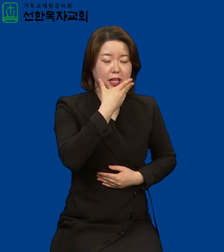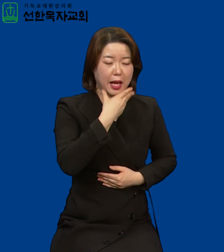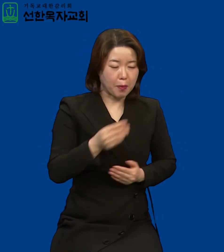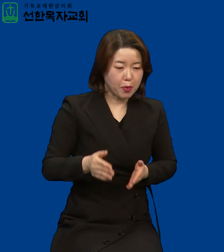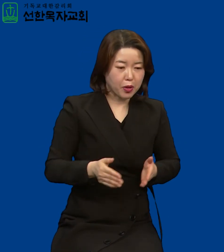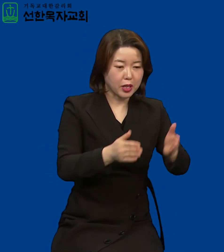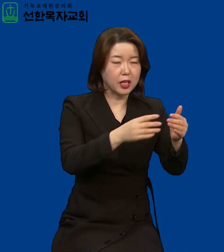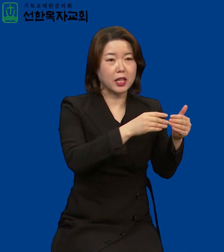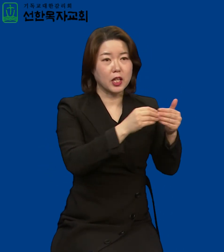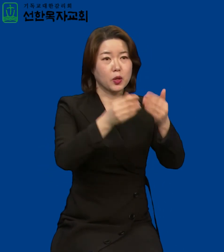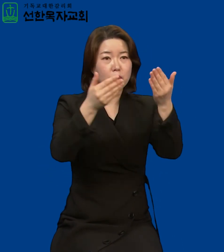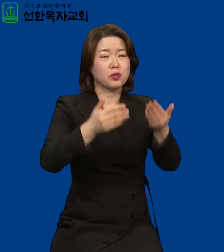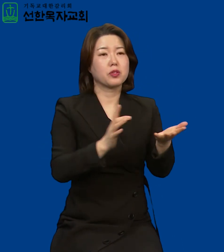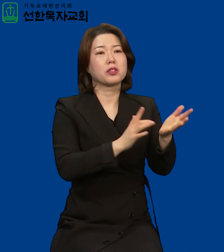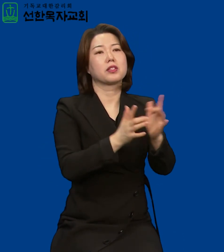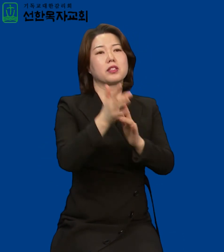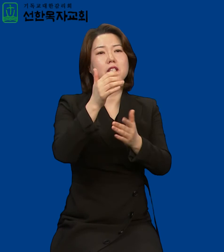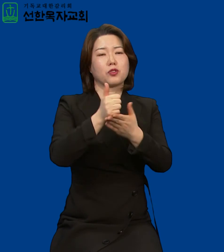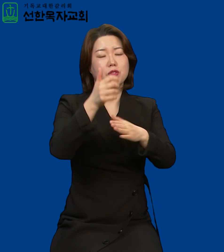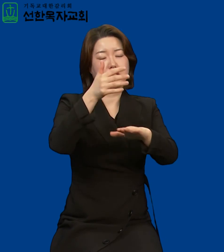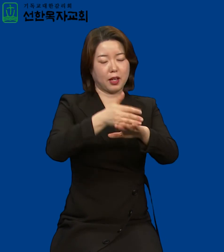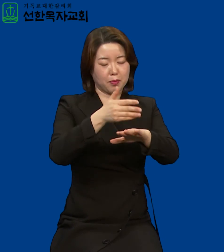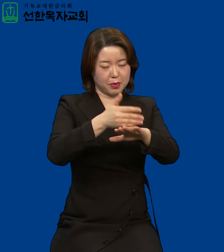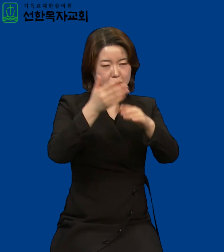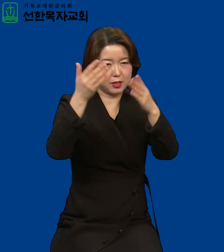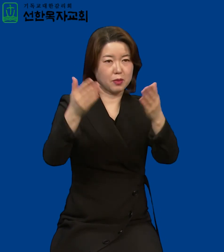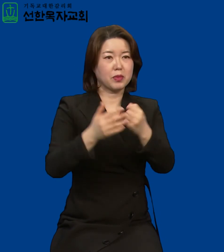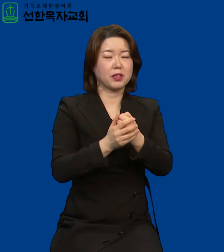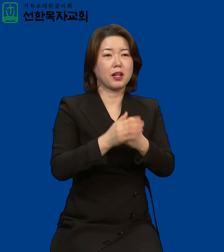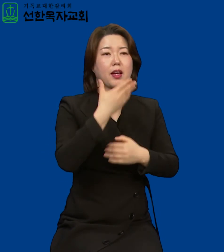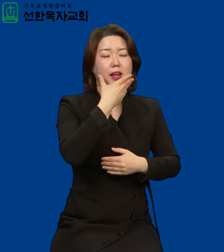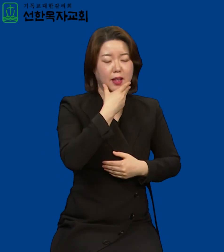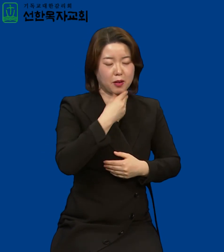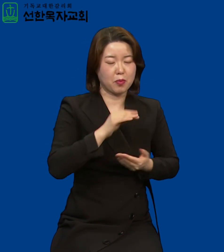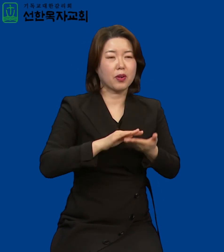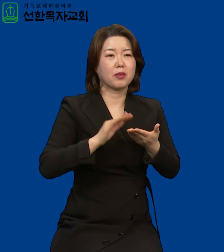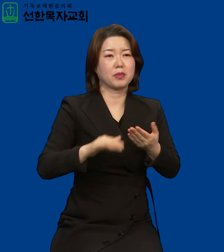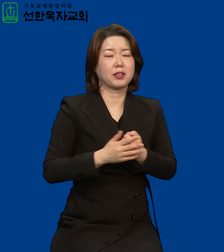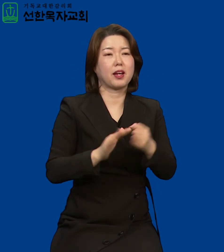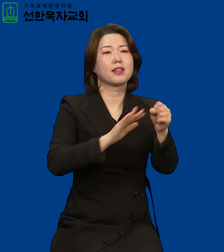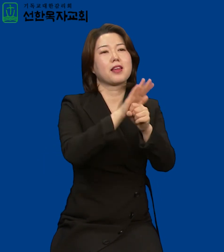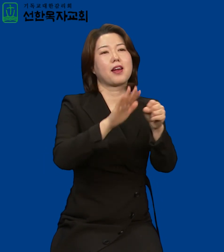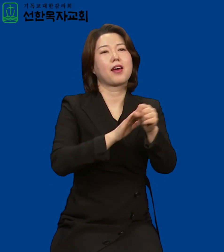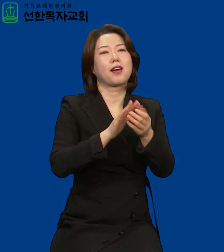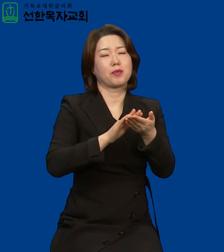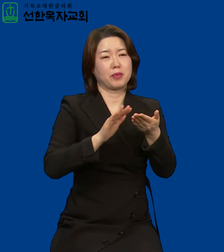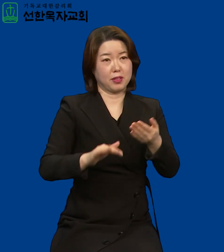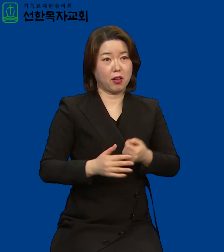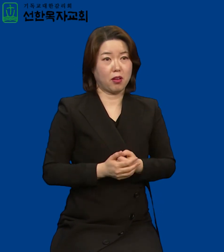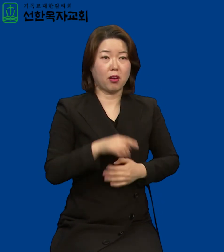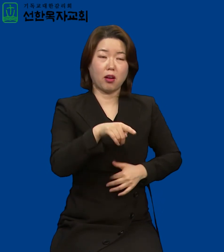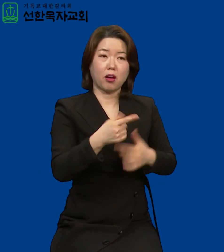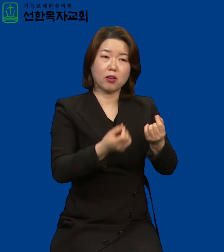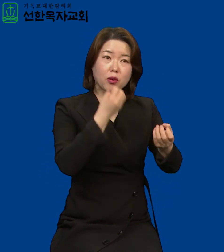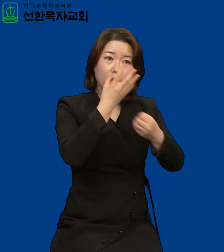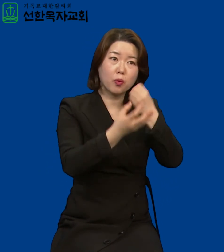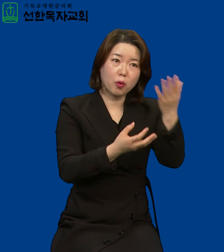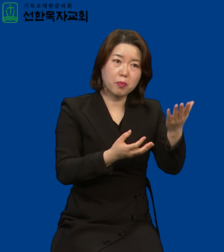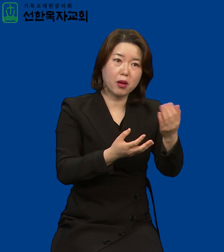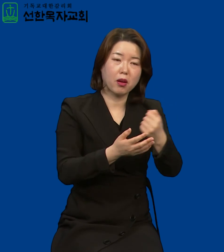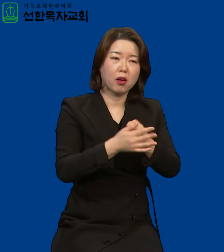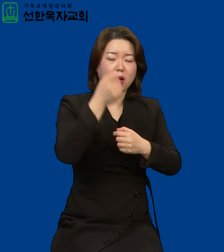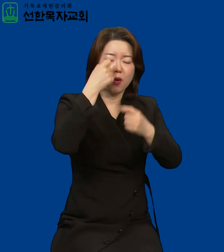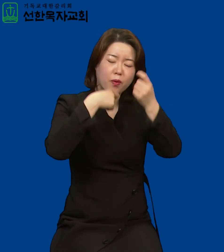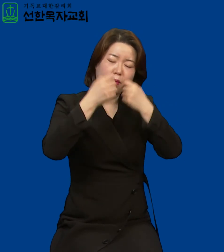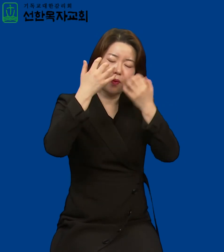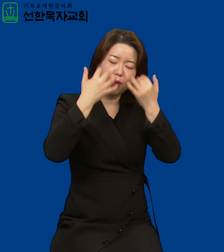길로 인도해 주신 예수님 감사합니다. 행복합니다. 사랑합니다. 그렇게 고백하면서 그렇게